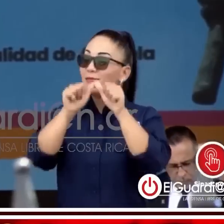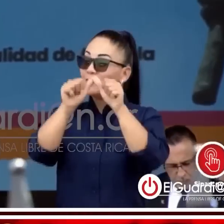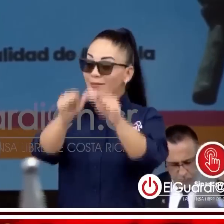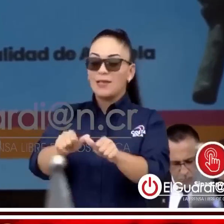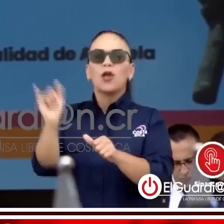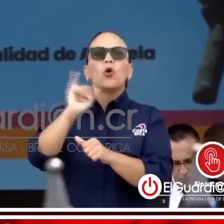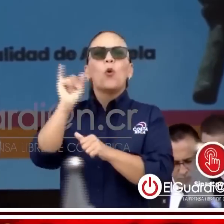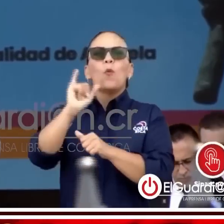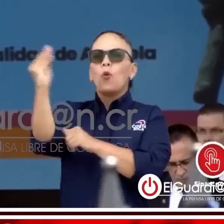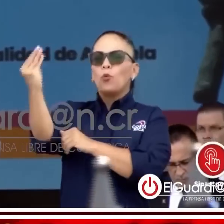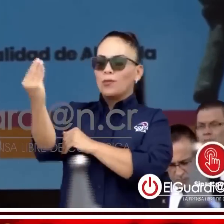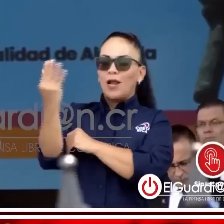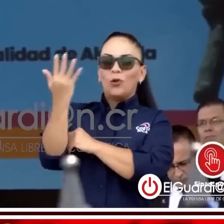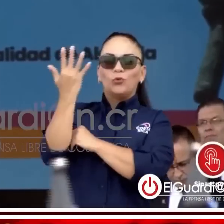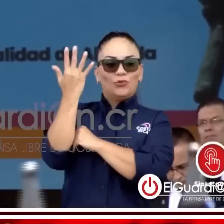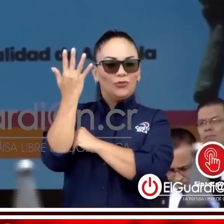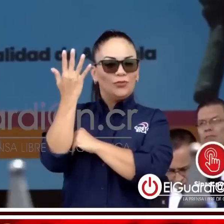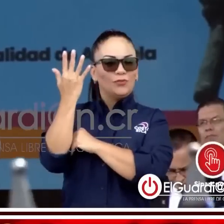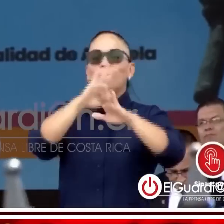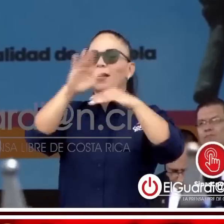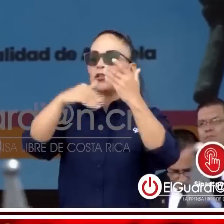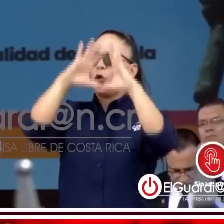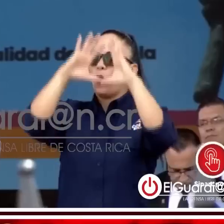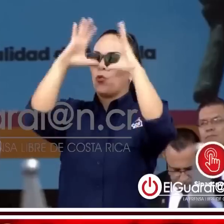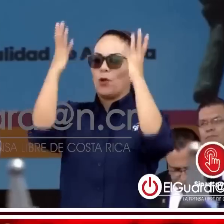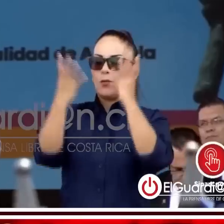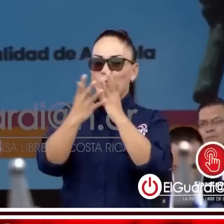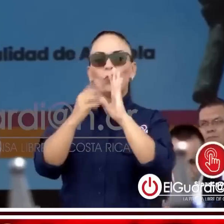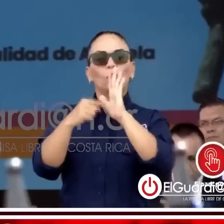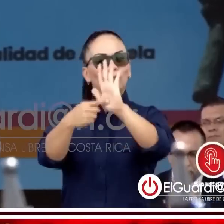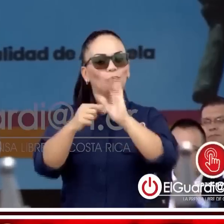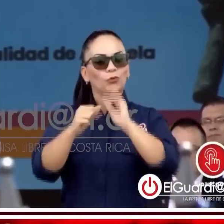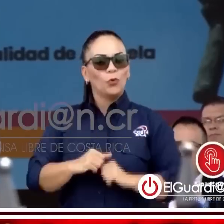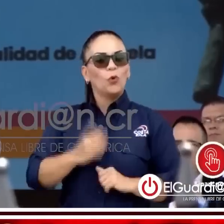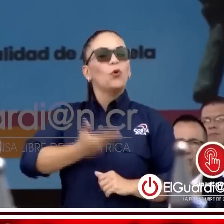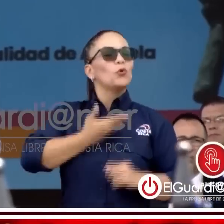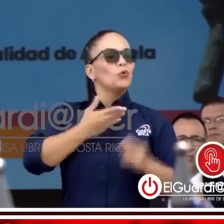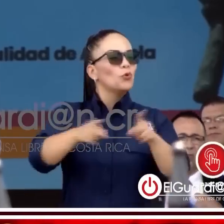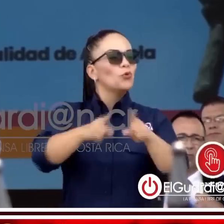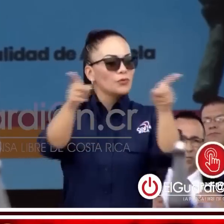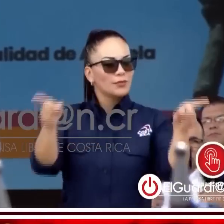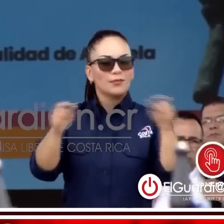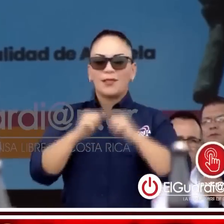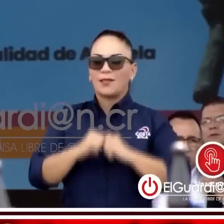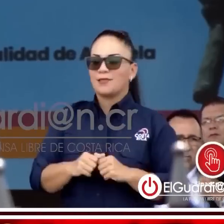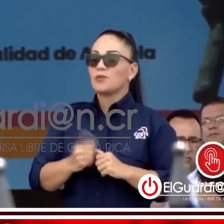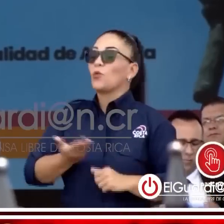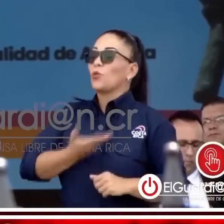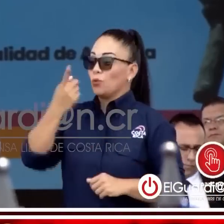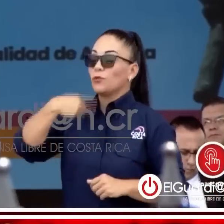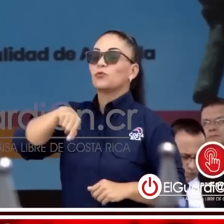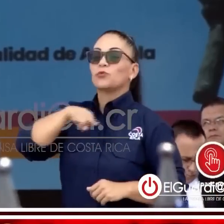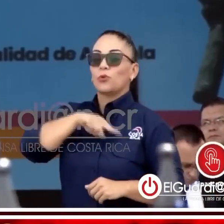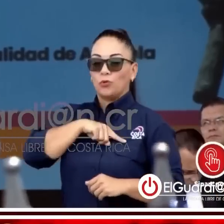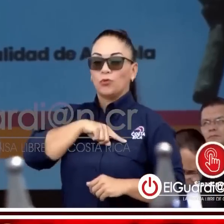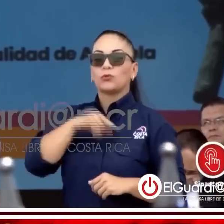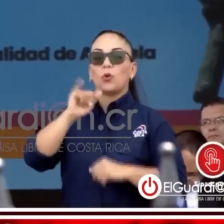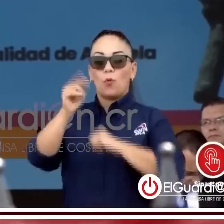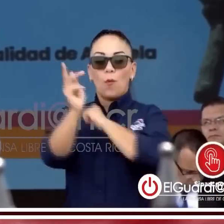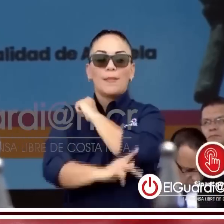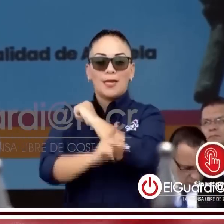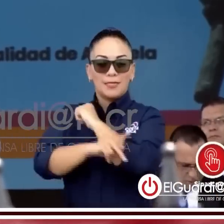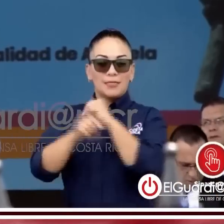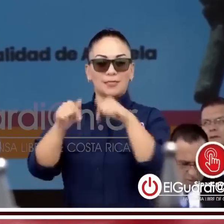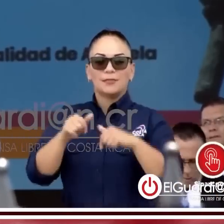faro para el resto del mundo, orgullo de ustedes y de nosotros como